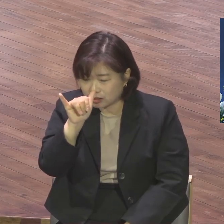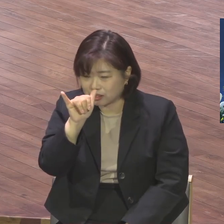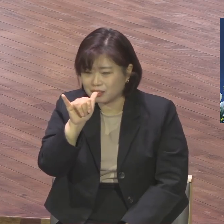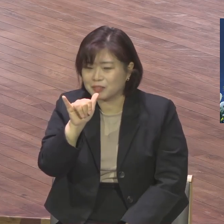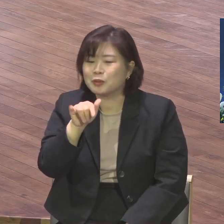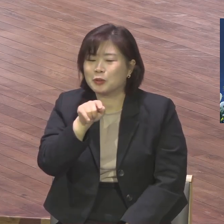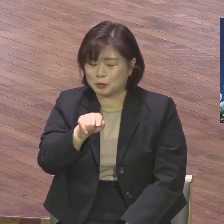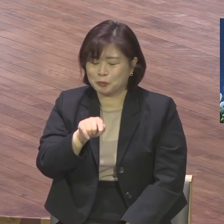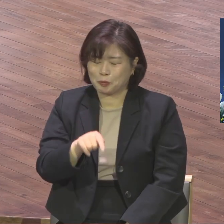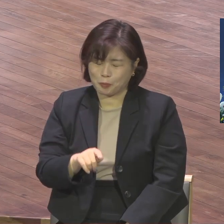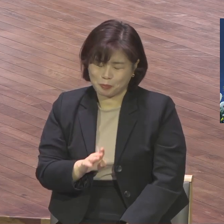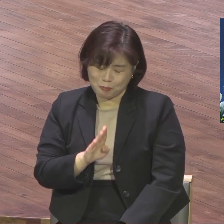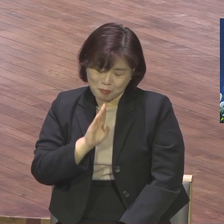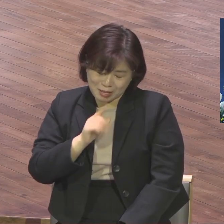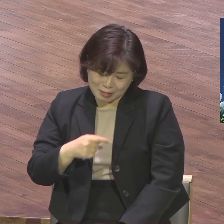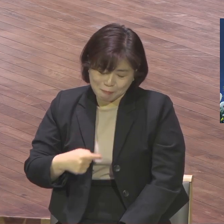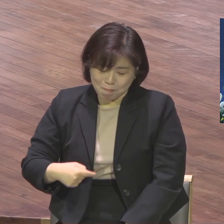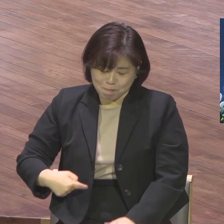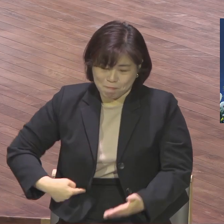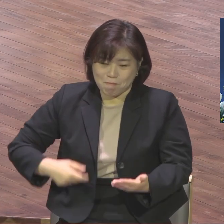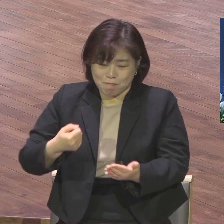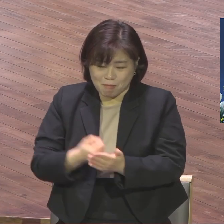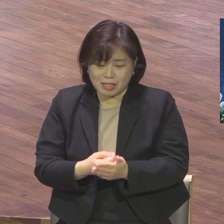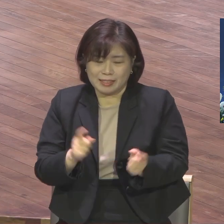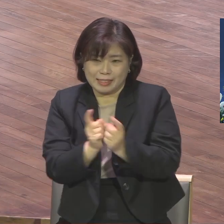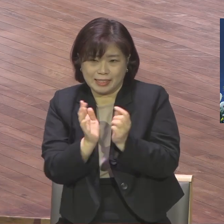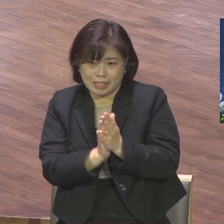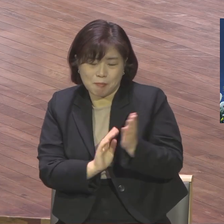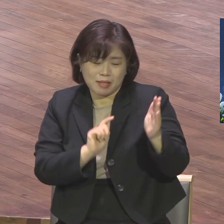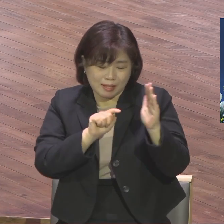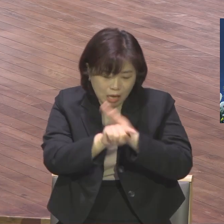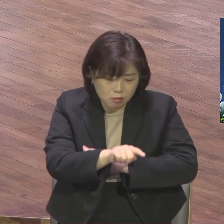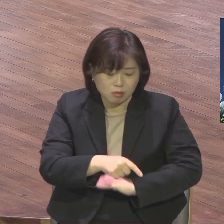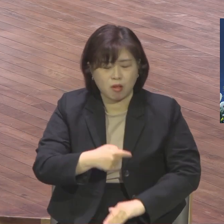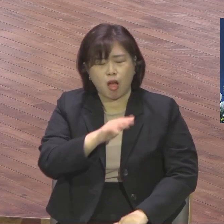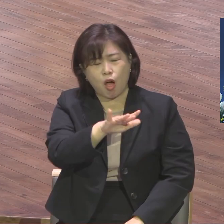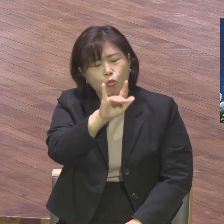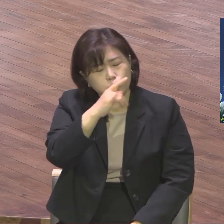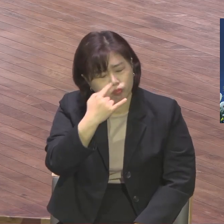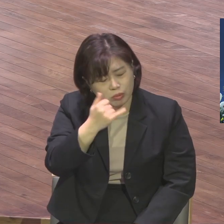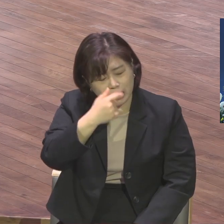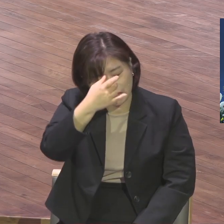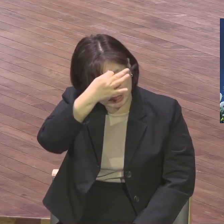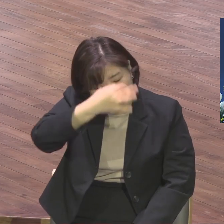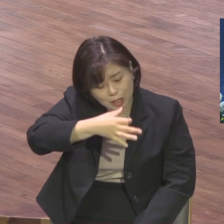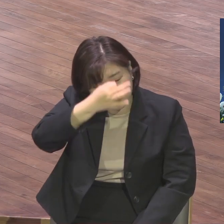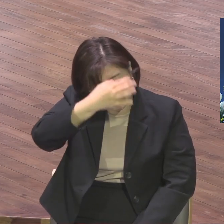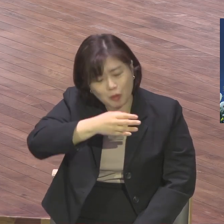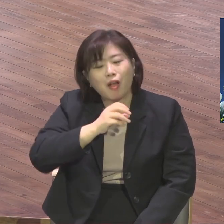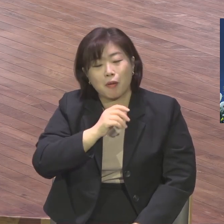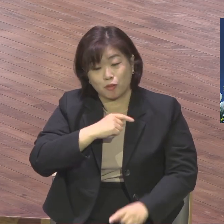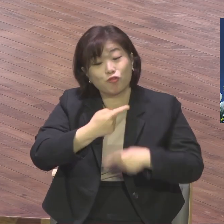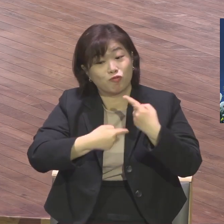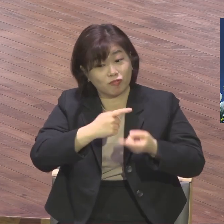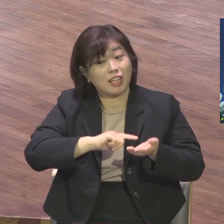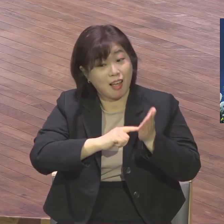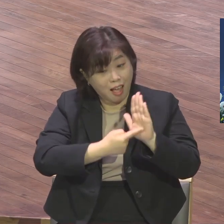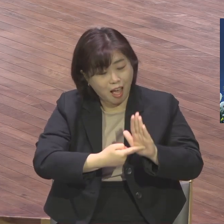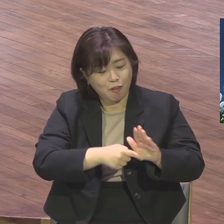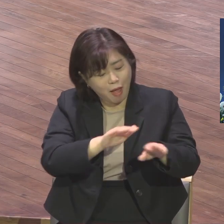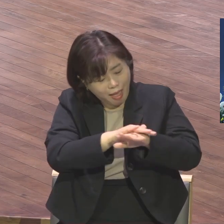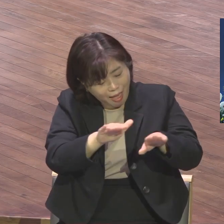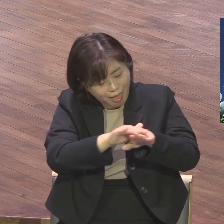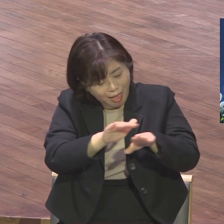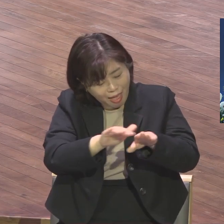축복받기 위해서 직접 가서 다 해결하세요. 그래야 여러분 예배를 받으시고 여러분 기도를 들으시고 여러분